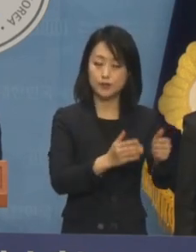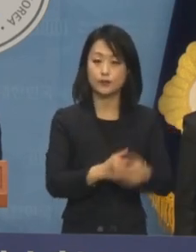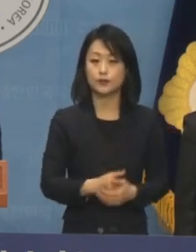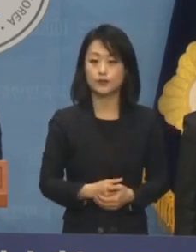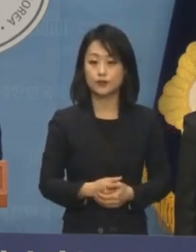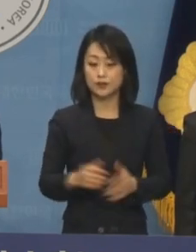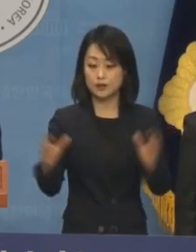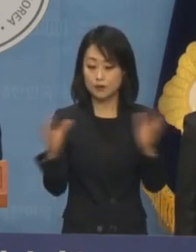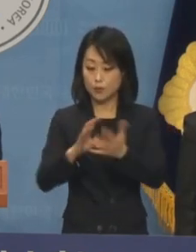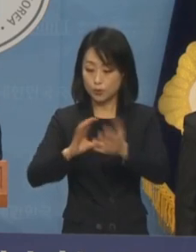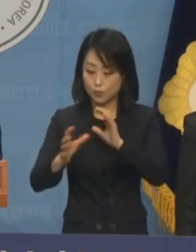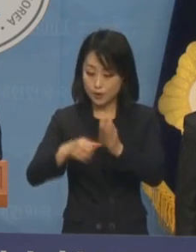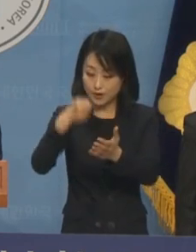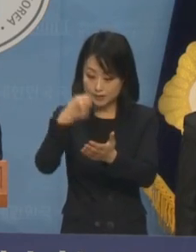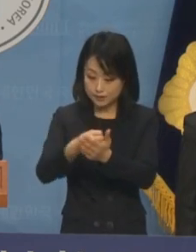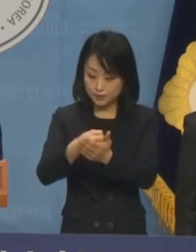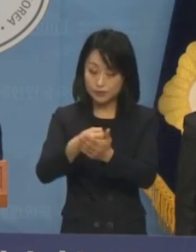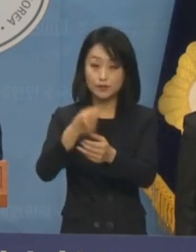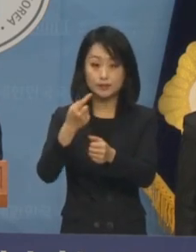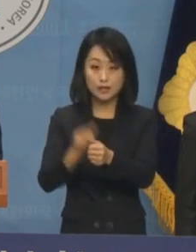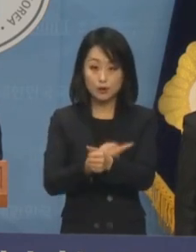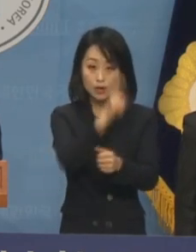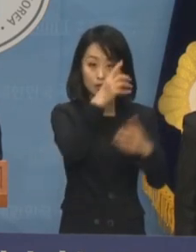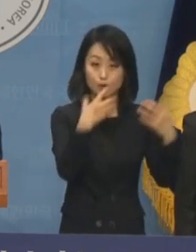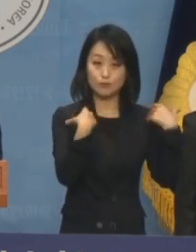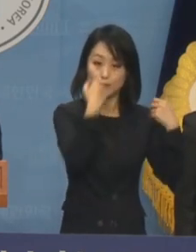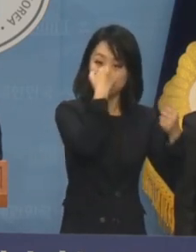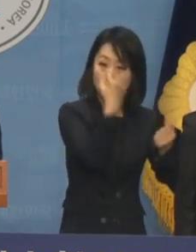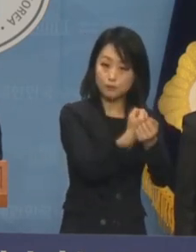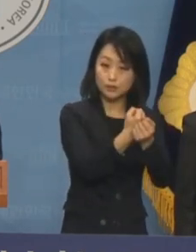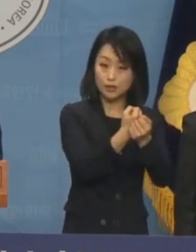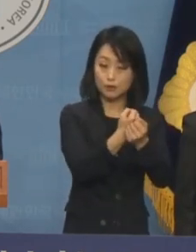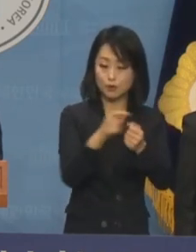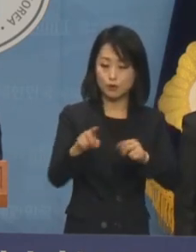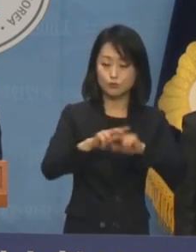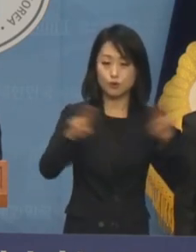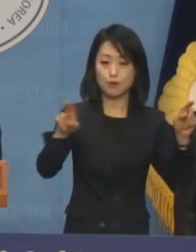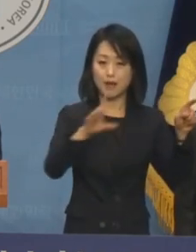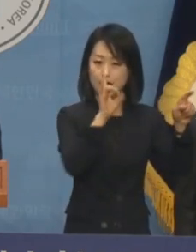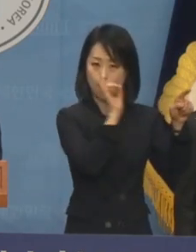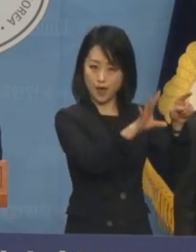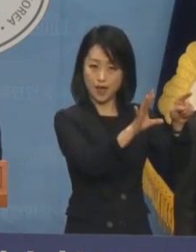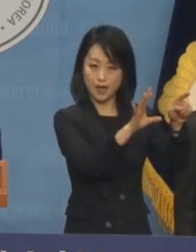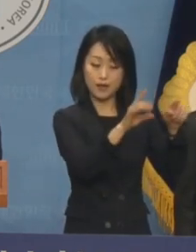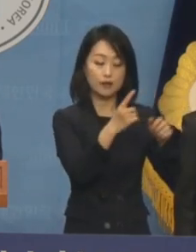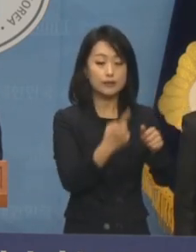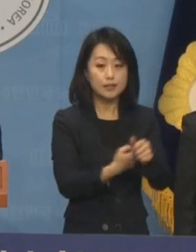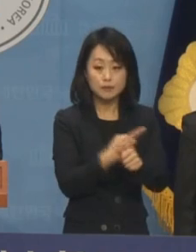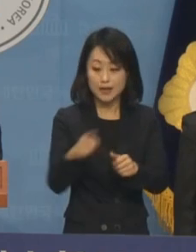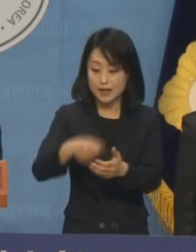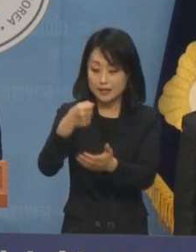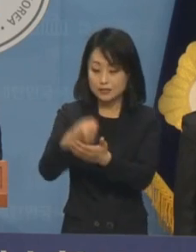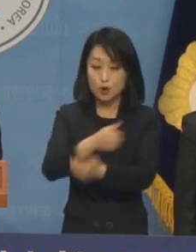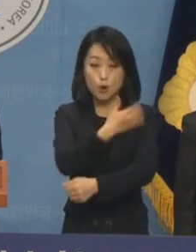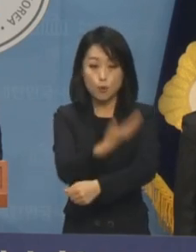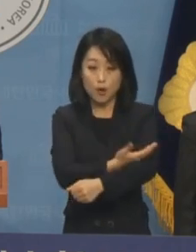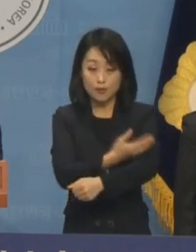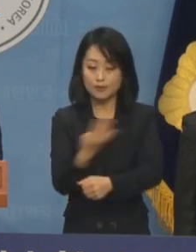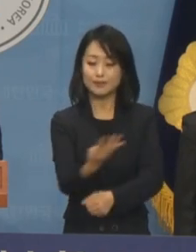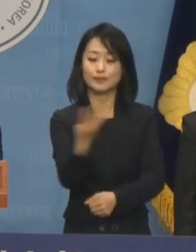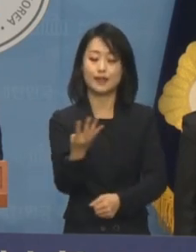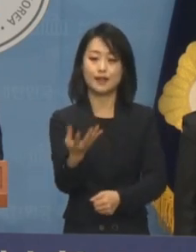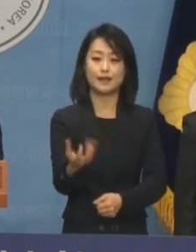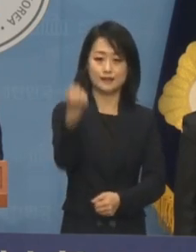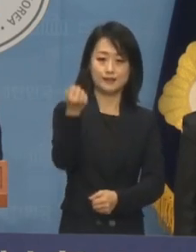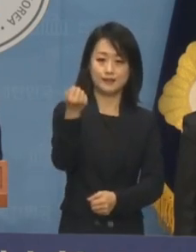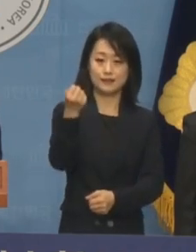과정을 거쳐 만들어진 사회적 합의를 정부가 일방적으로 무효화하지 않도록 최종 결정권은 사자협의체에